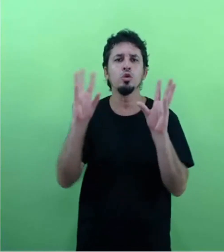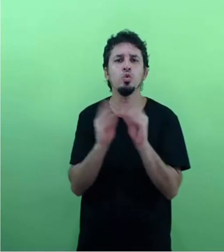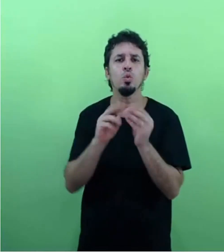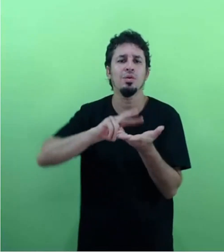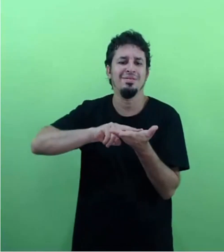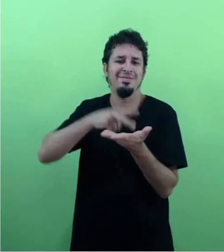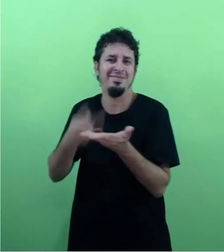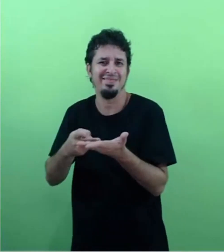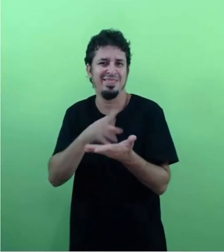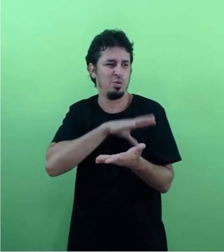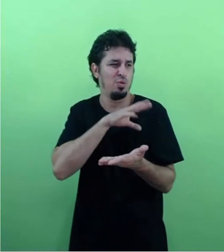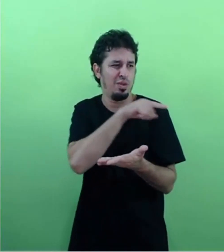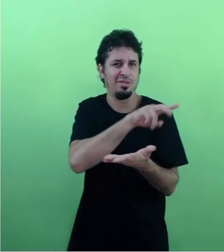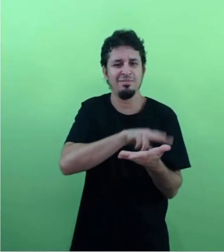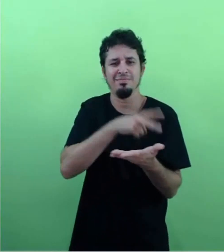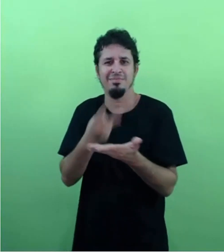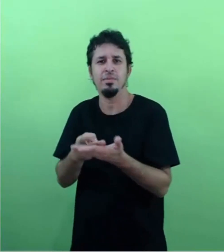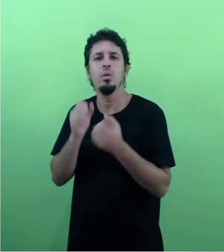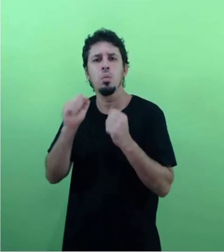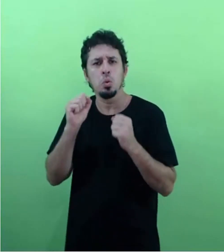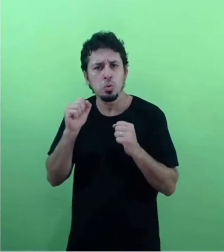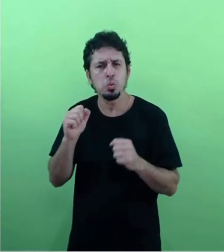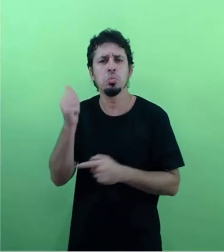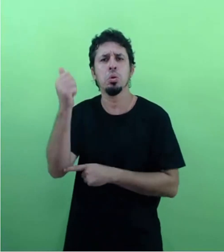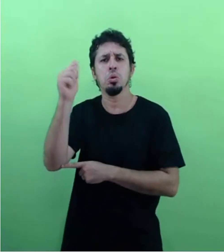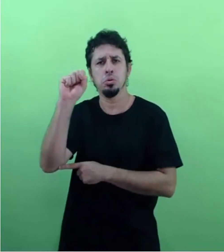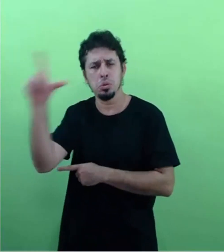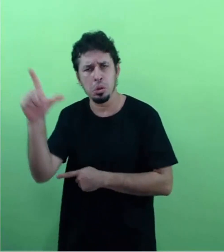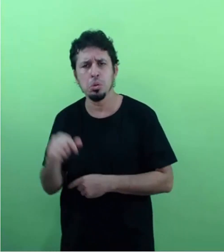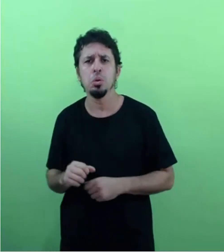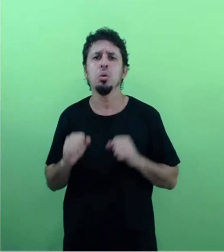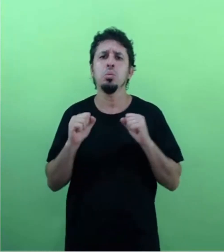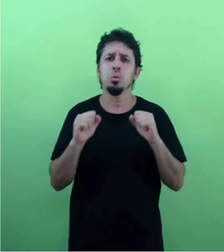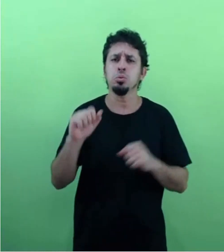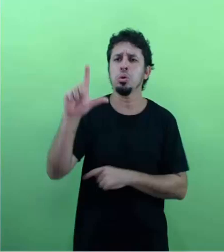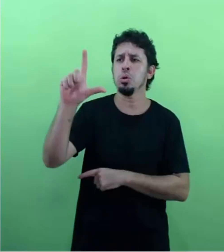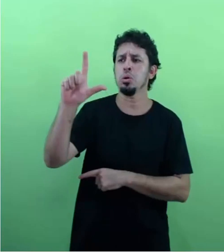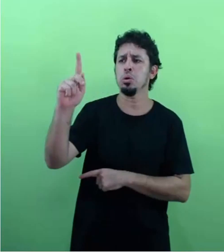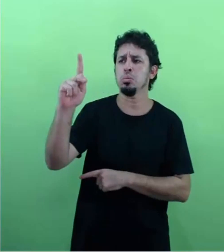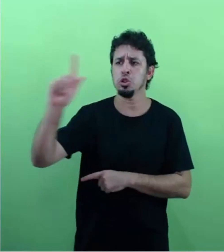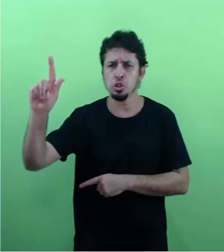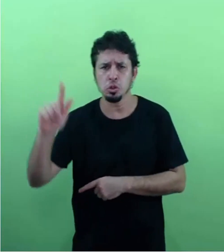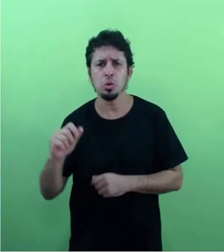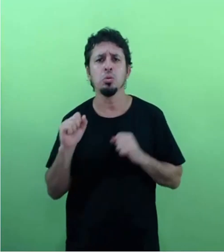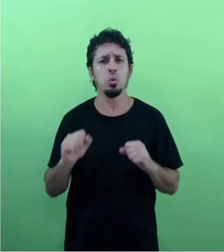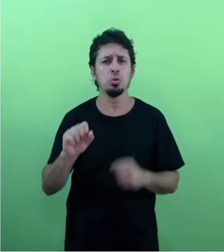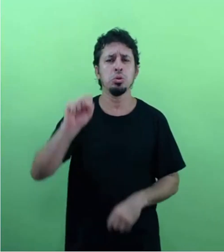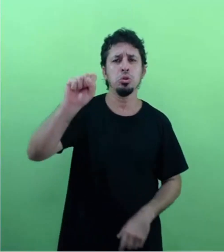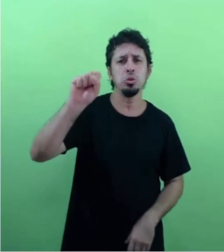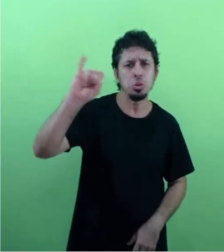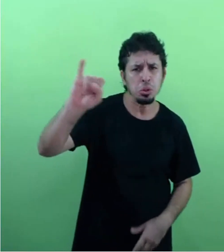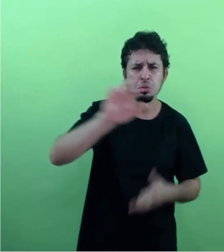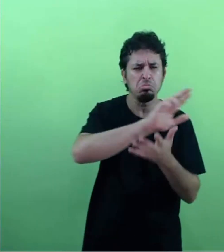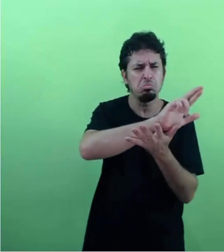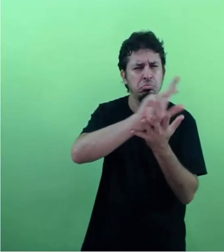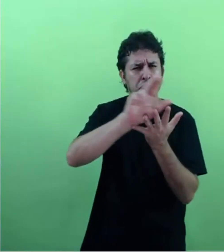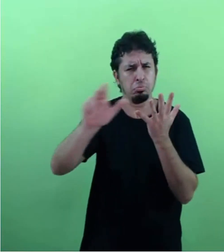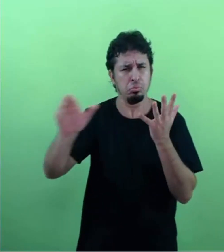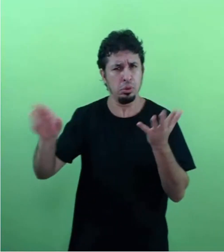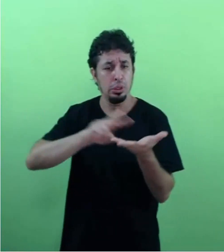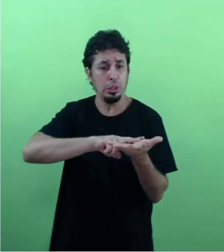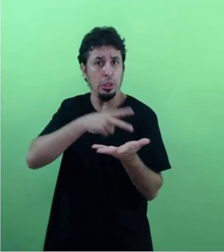outra língua de sinais americana, língua gestual portuguesa, sinais